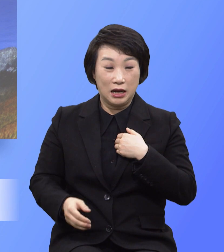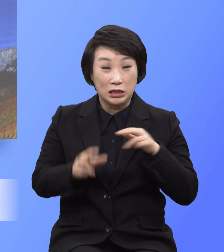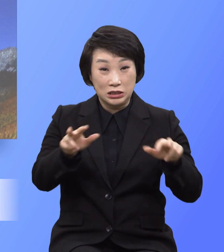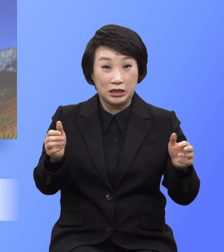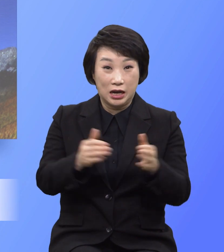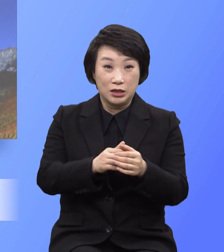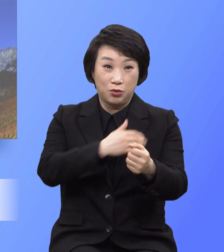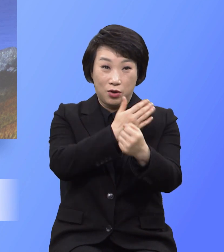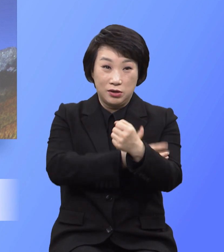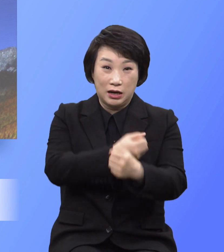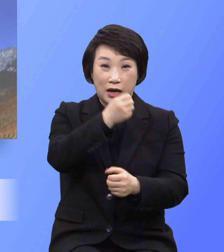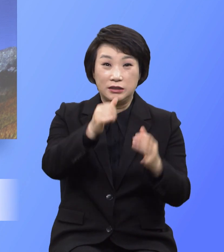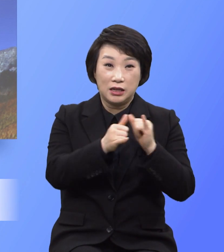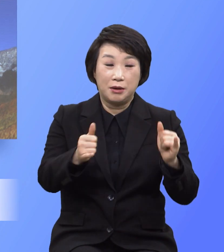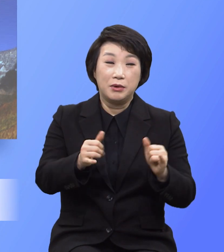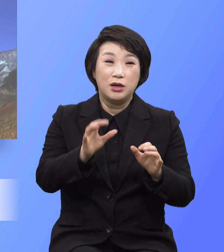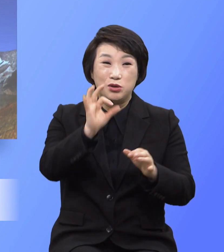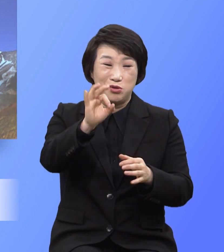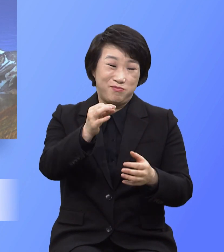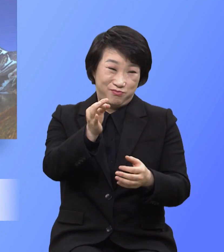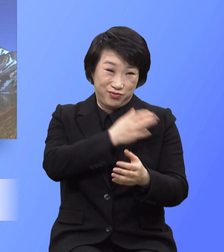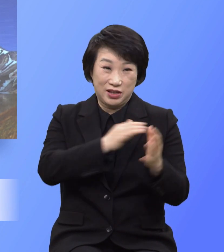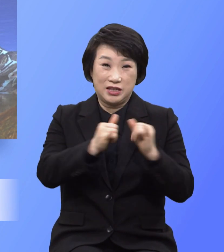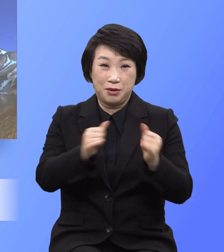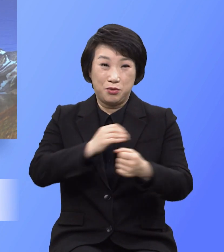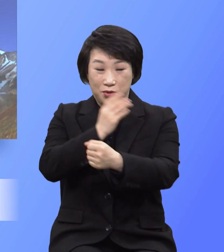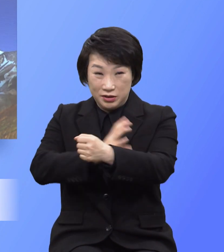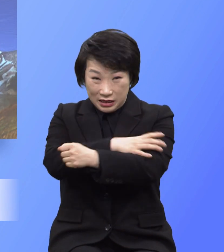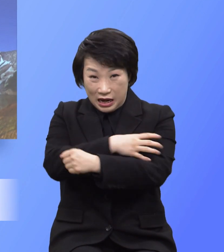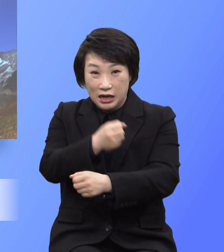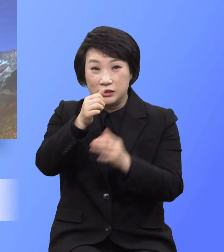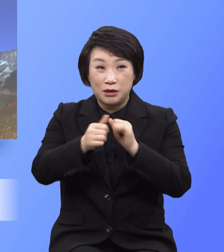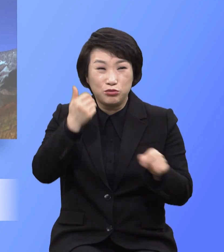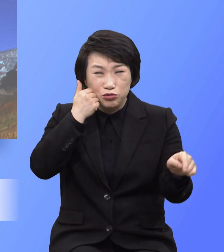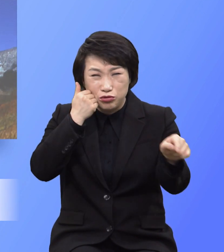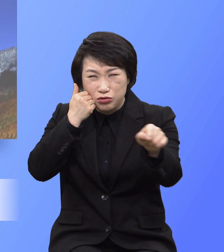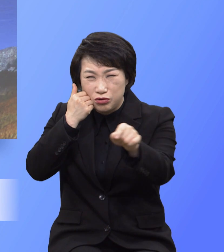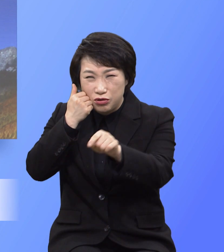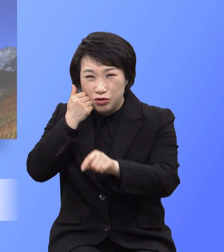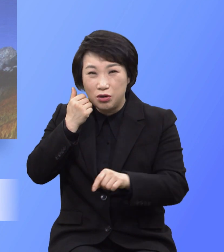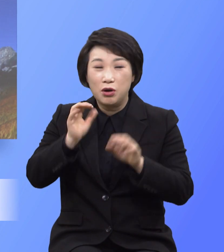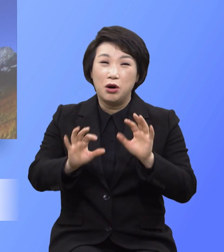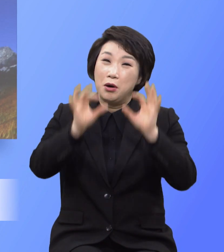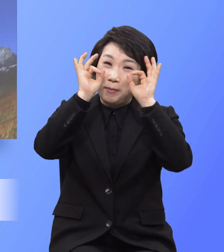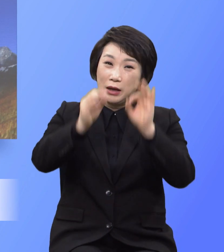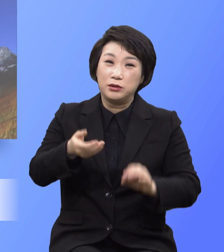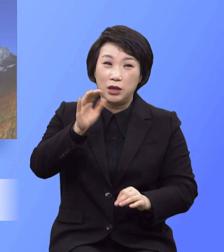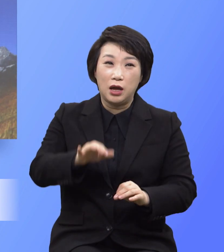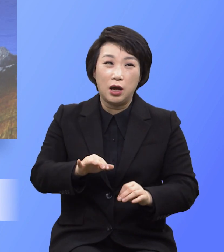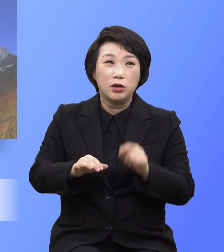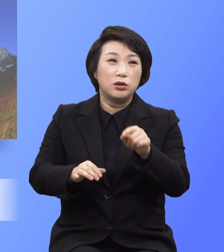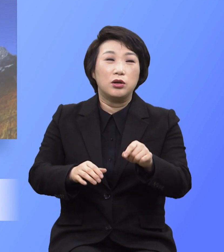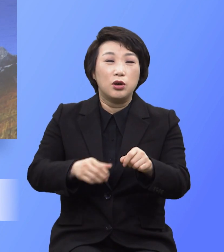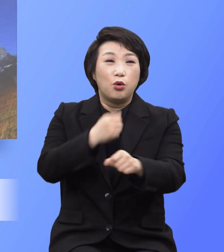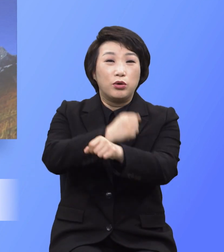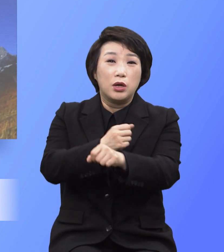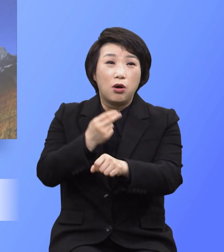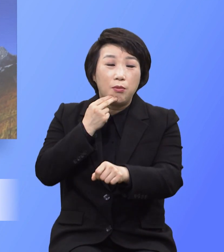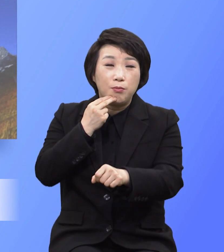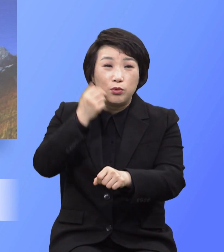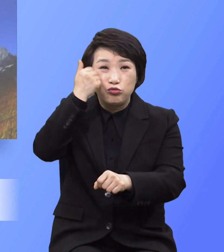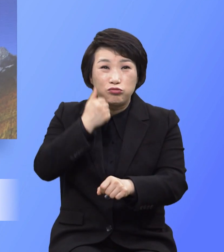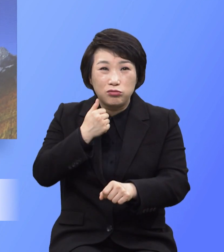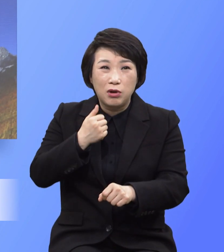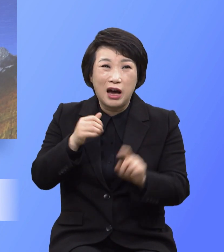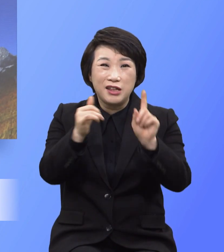권력 있는 사람, 돈 있는 사람, 권세 있는 사람들이 나는 고통당하지 않는 것을